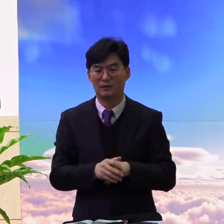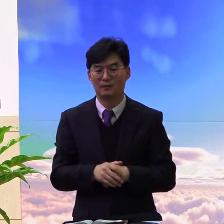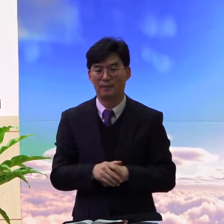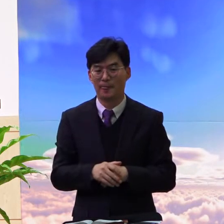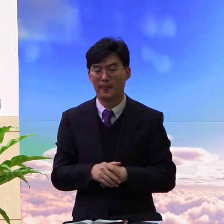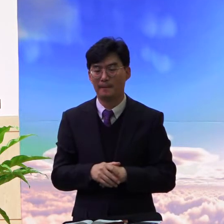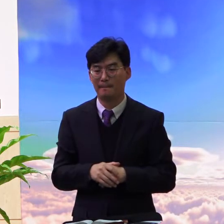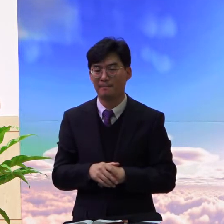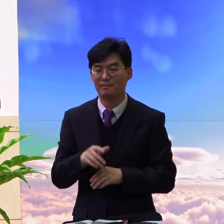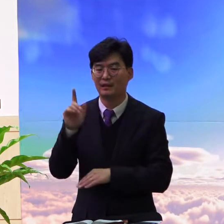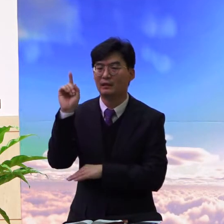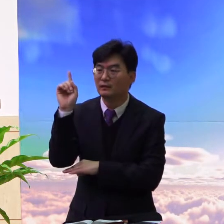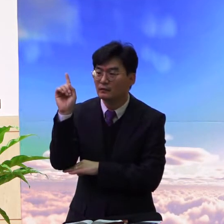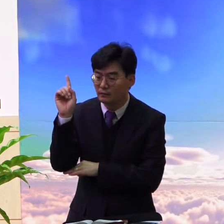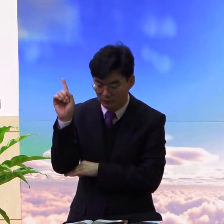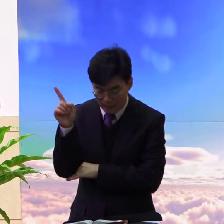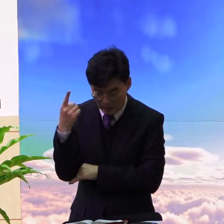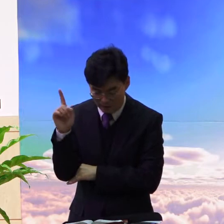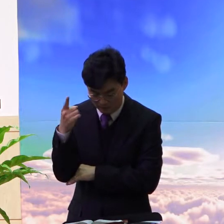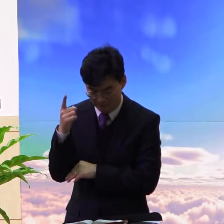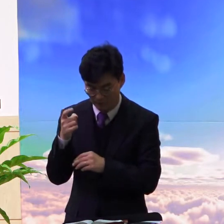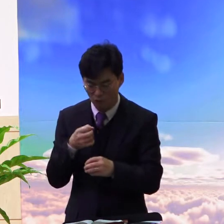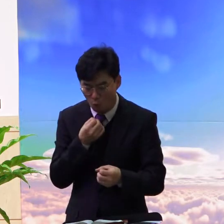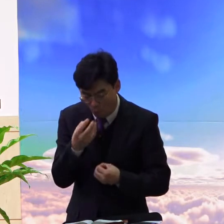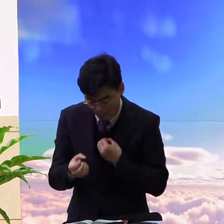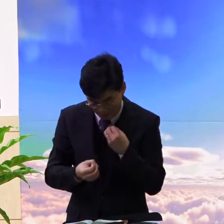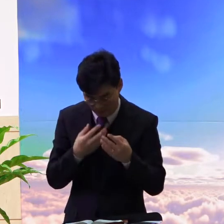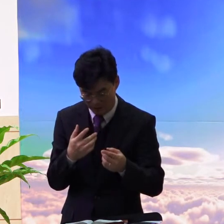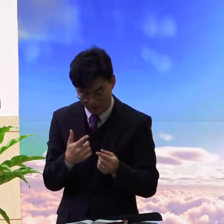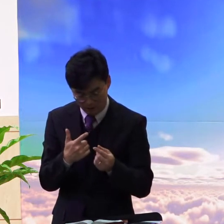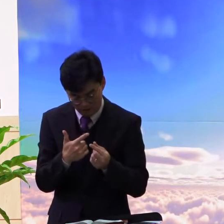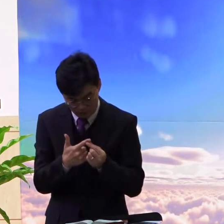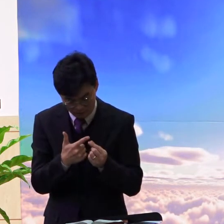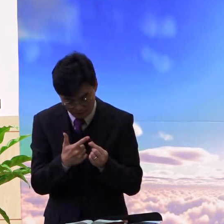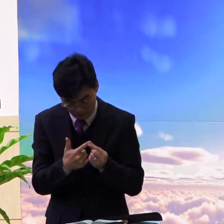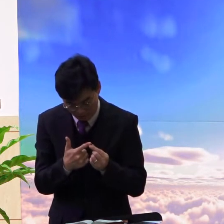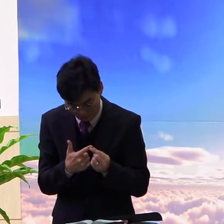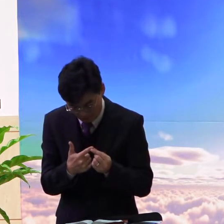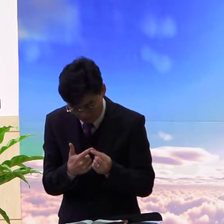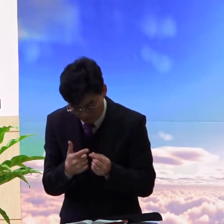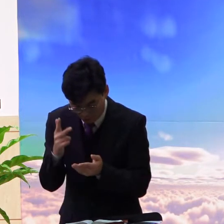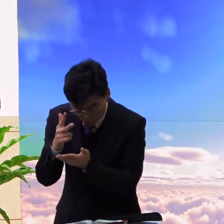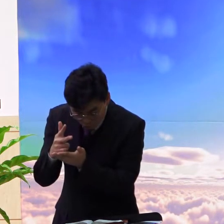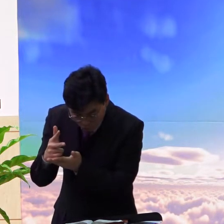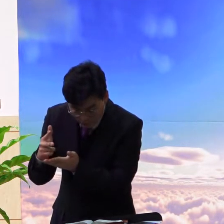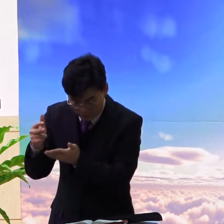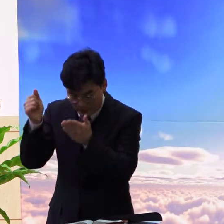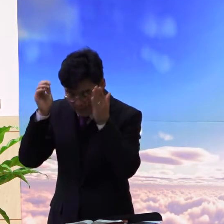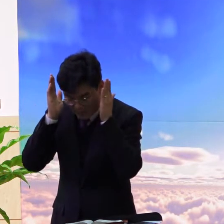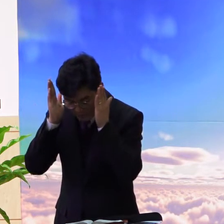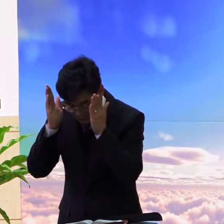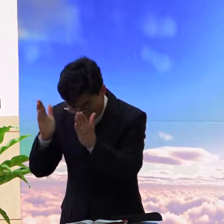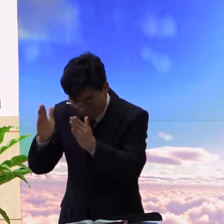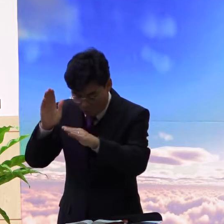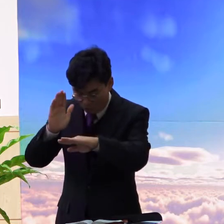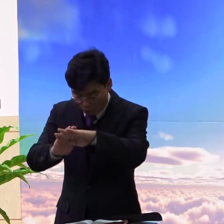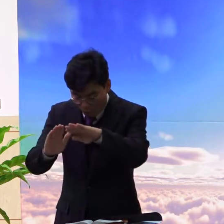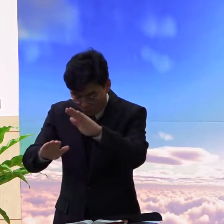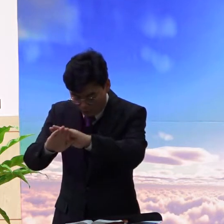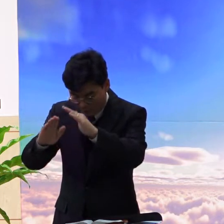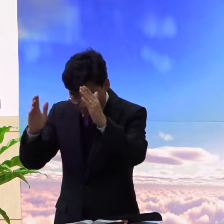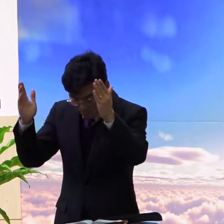이것을 깨달았습니다. 우리 6절의 말씀도 한번 같이 읽어보겠습니다. 6절입니다. 시작. 주를 향하여 숨을